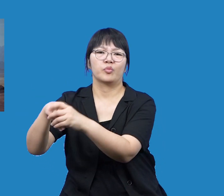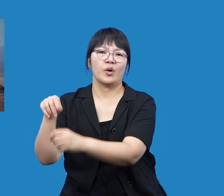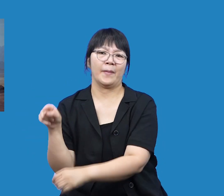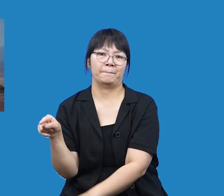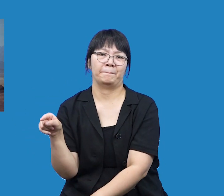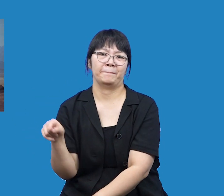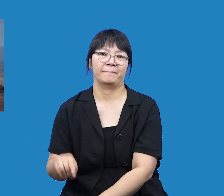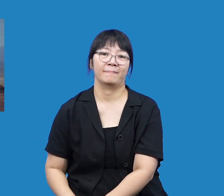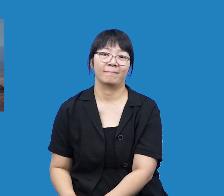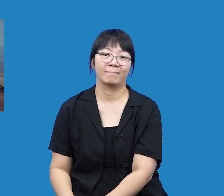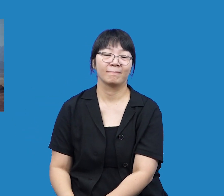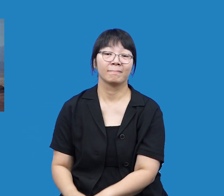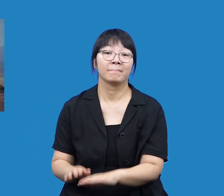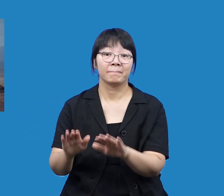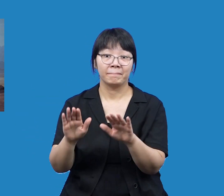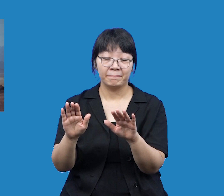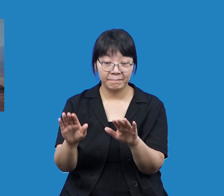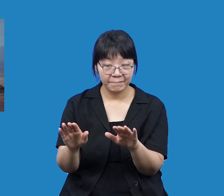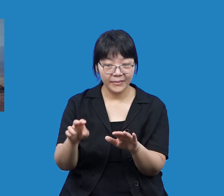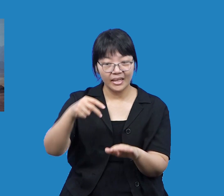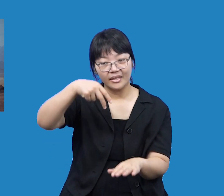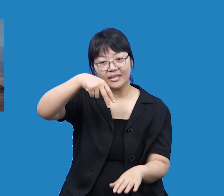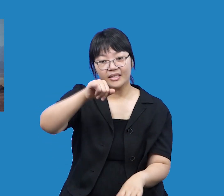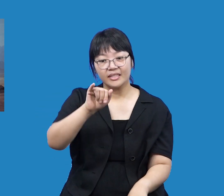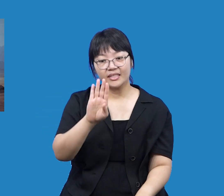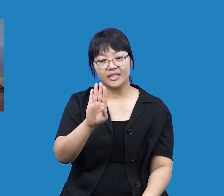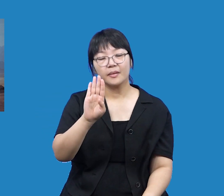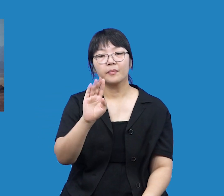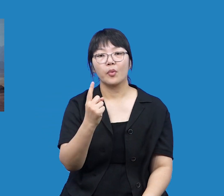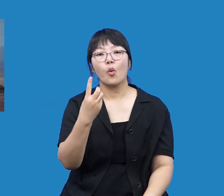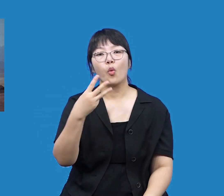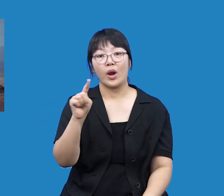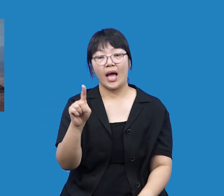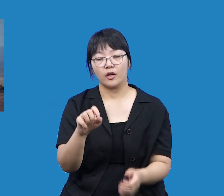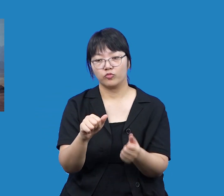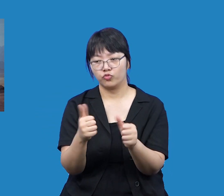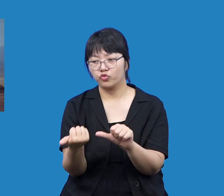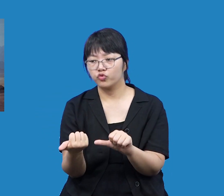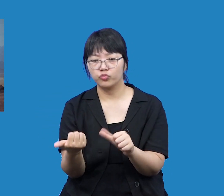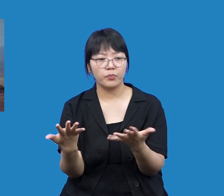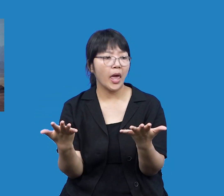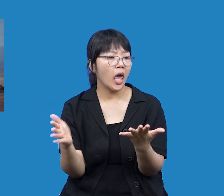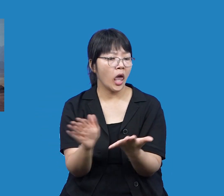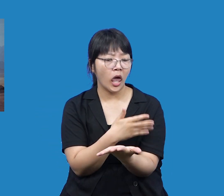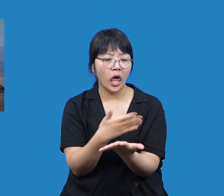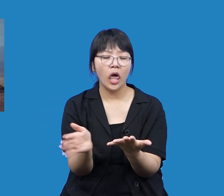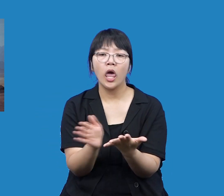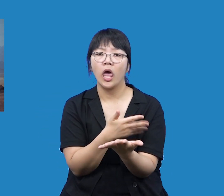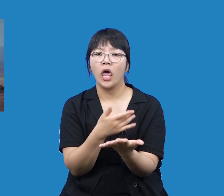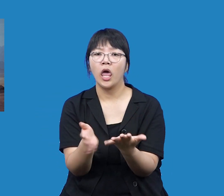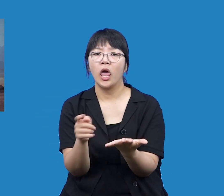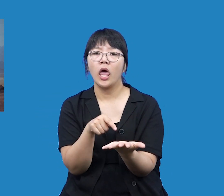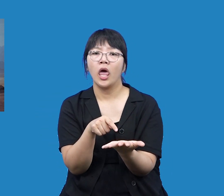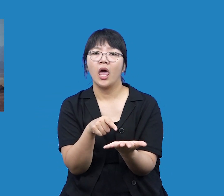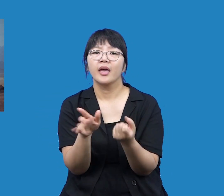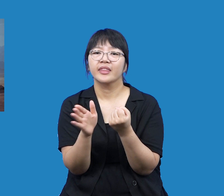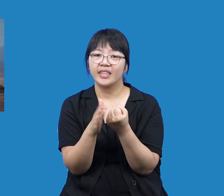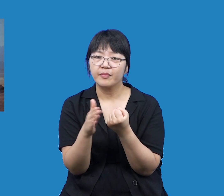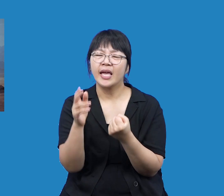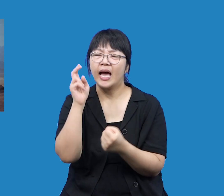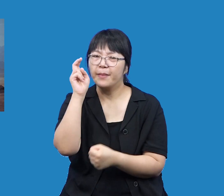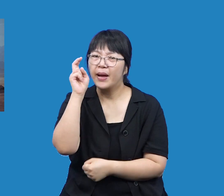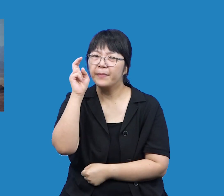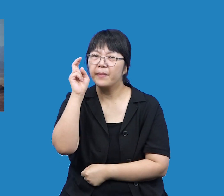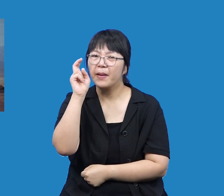또 성경에 보면 십보라의 죽음에 대한 구체적 기록이 없었기 때문에 아마 모세가 애굽